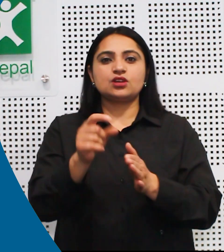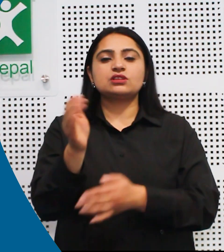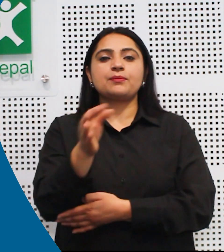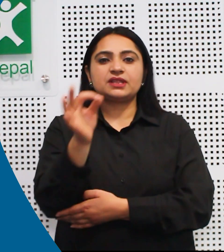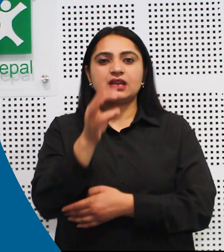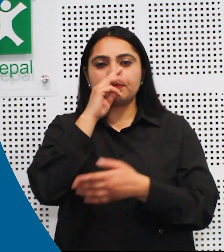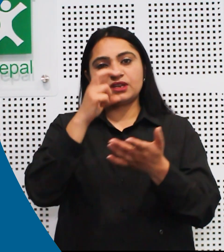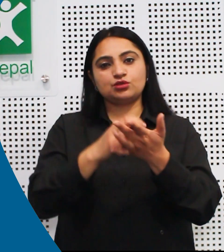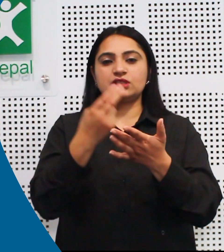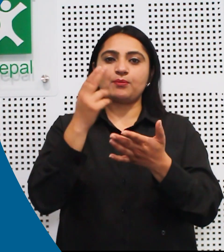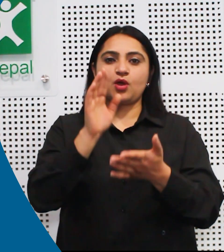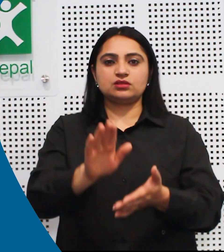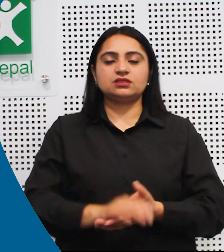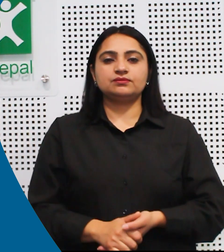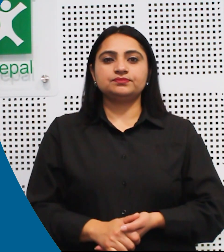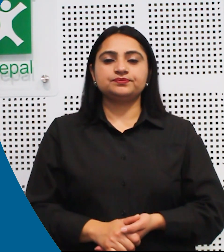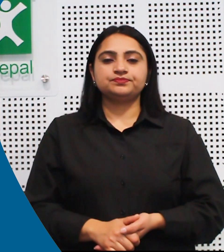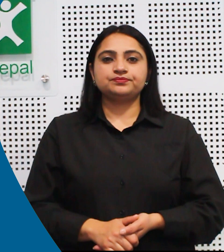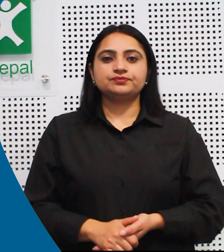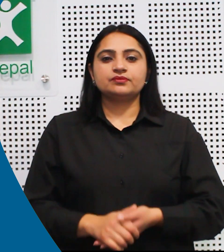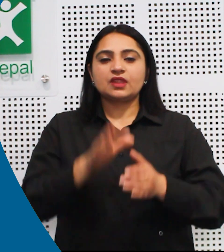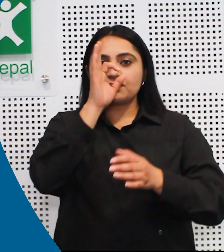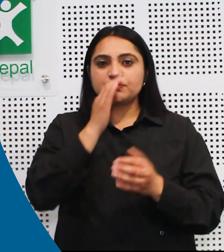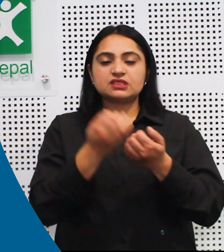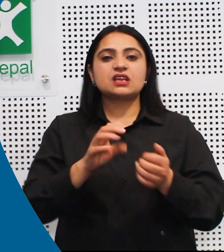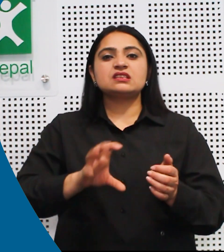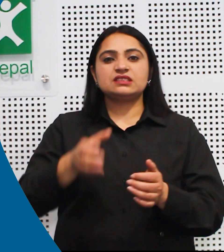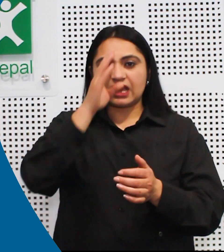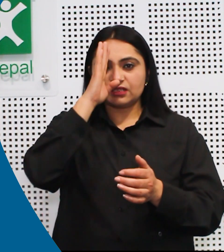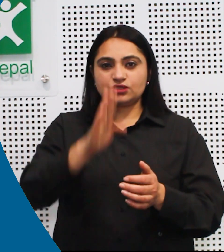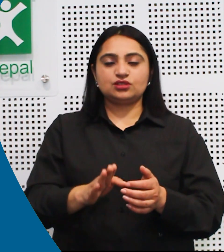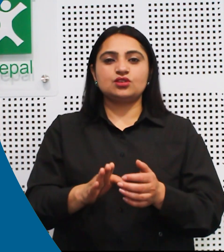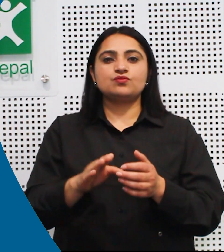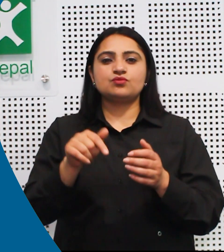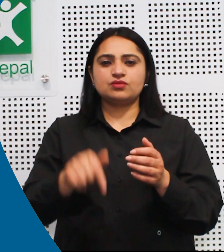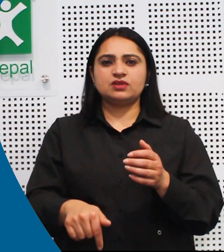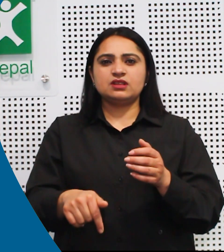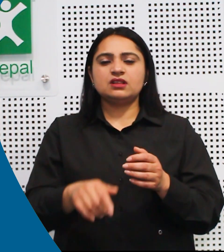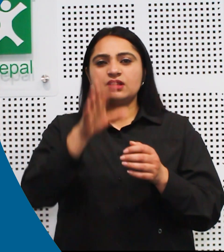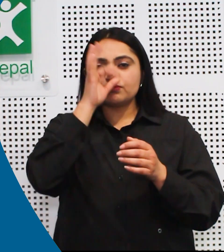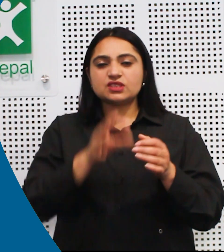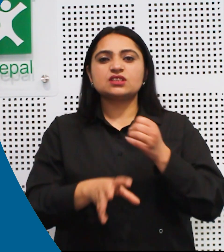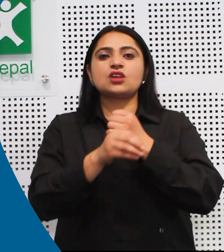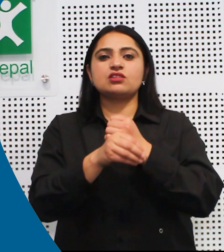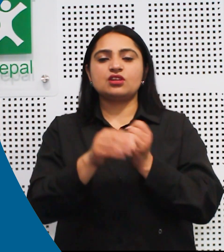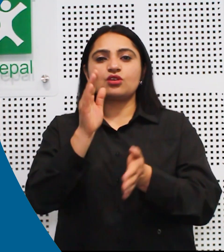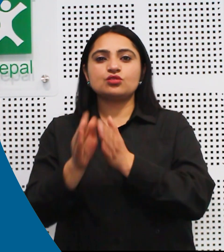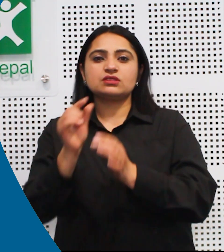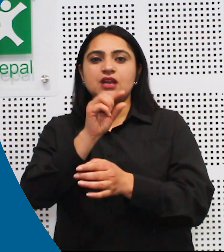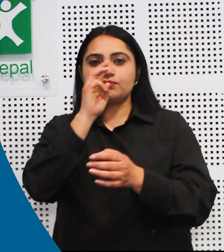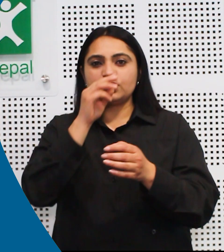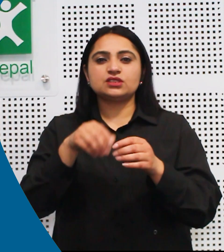दर्ता भइसकेको कुरा पनि म जानकारी गराउन चाहन्छु। विशेष गरी स्थानीय सरकारले समपूरक र विशेष अन्तर्गतका योजनाका बारेमा